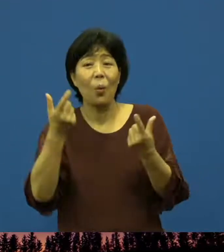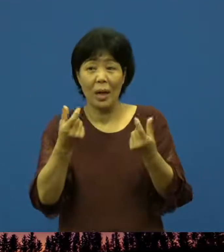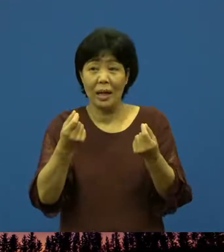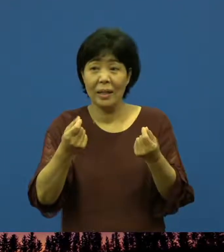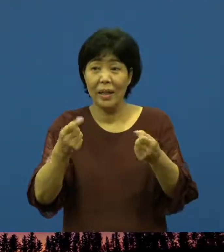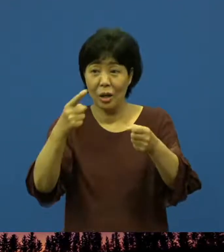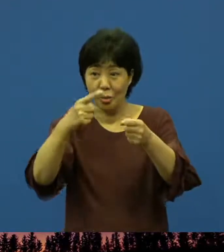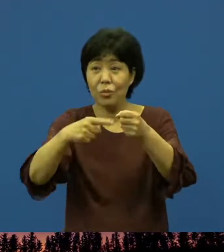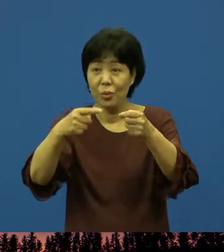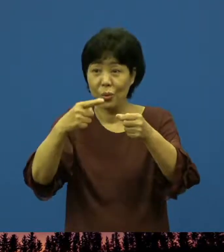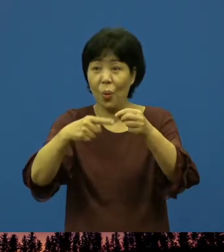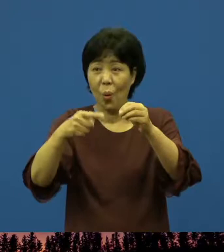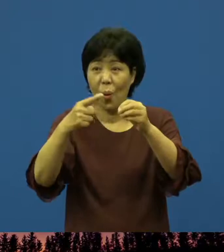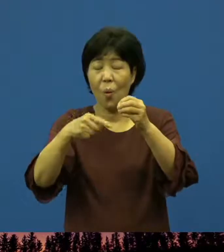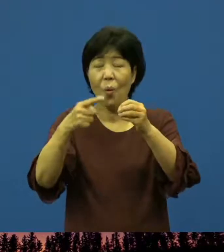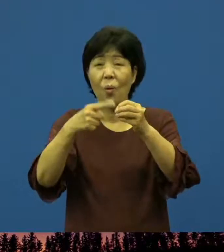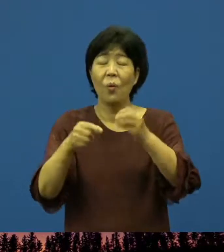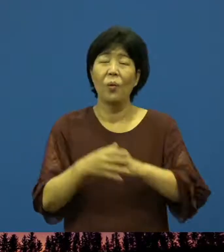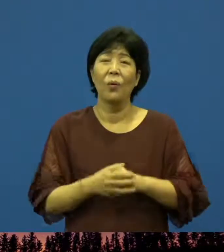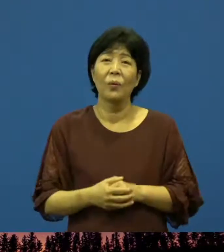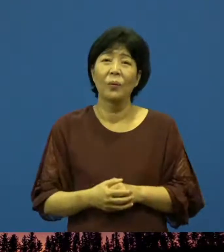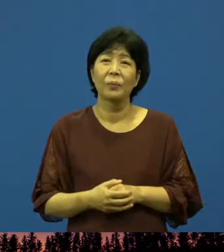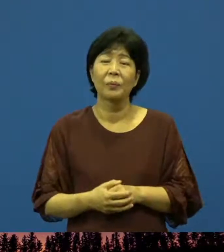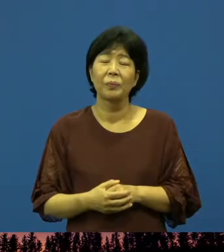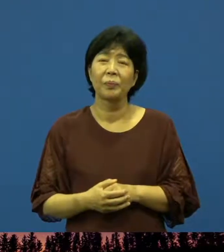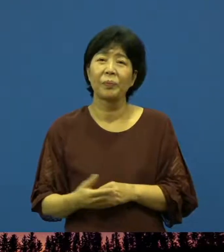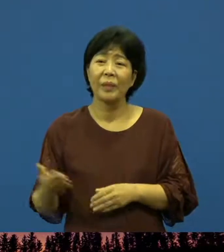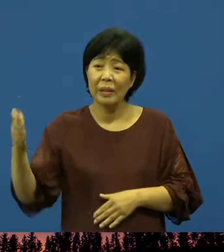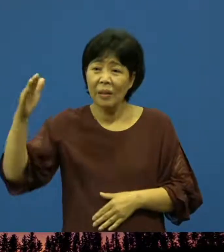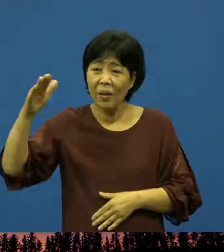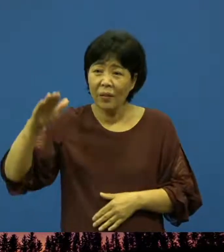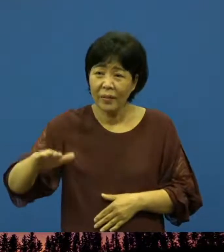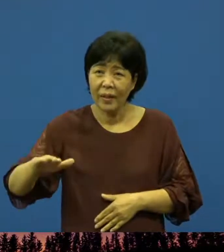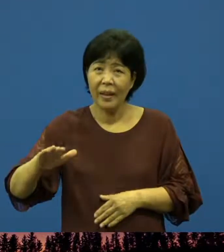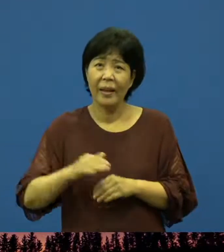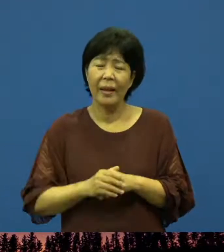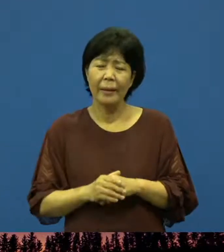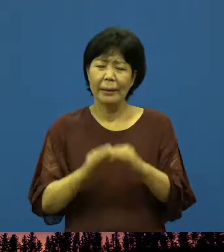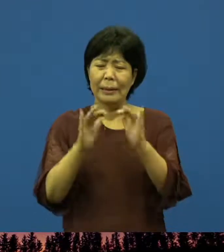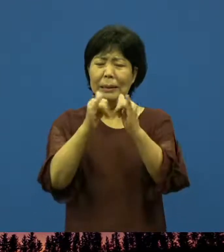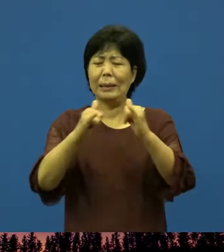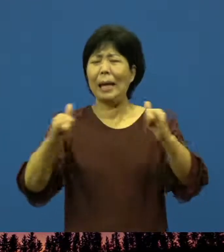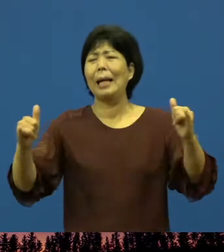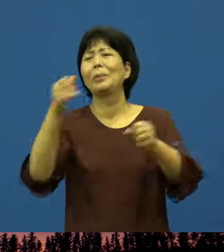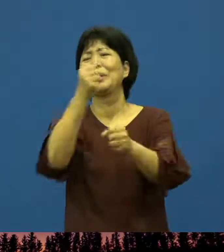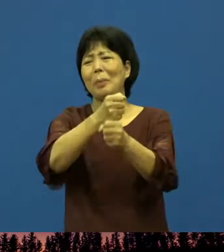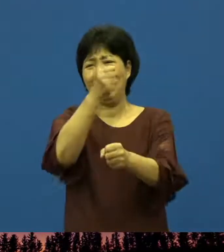감동을 주는 부분이 많이 있어요. 근데 철학이라고 인간이 만든 거예요.